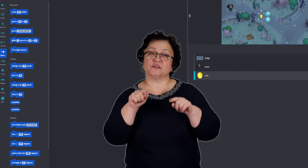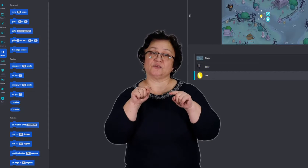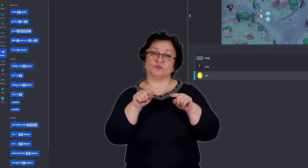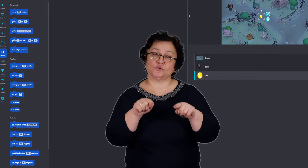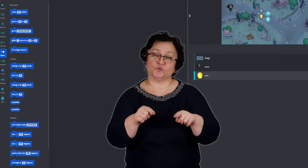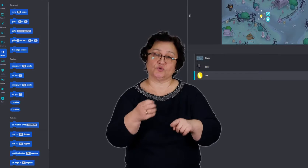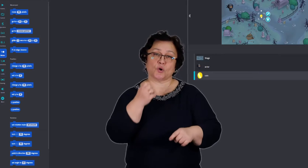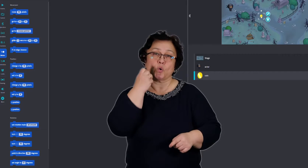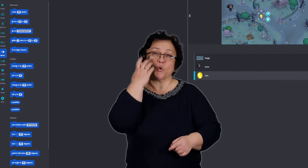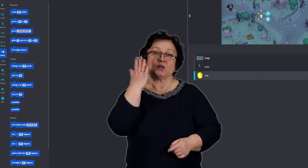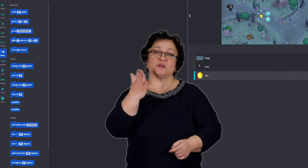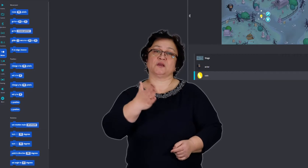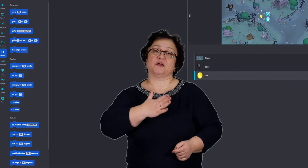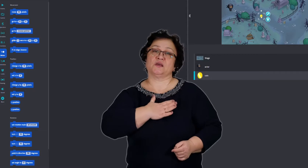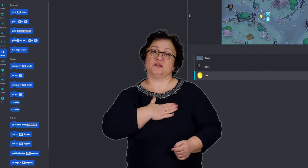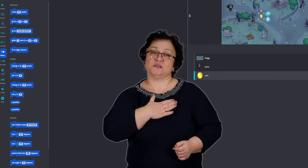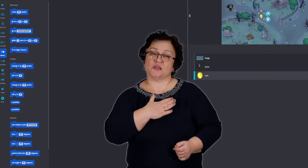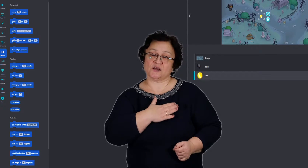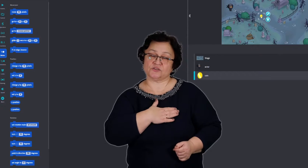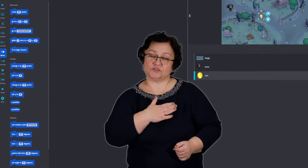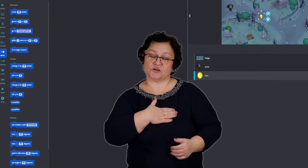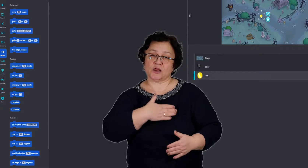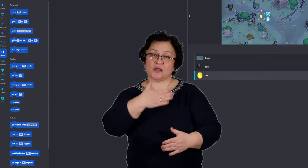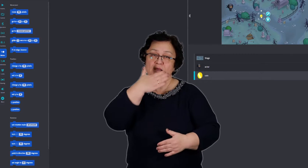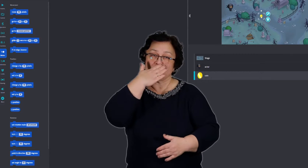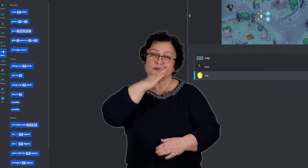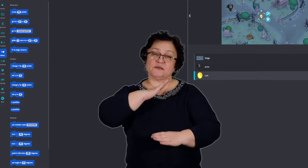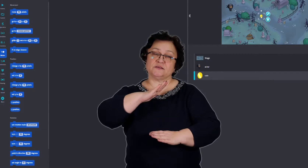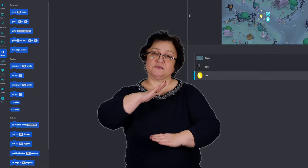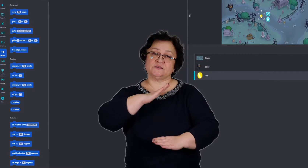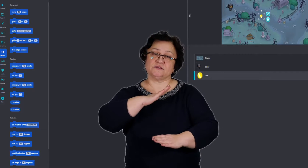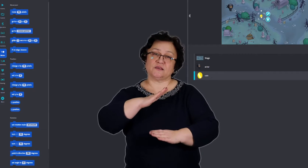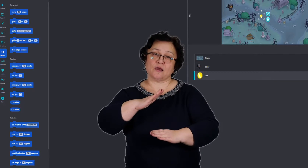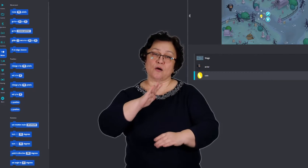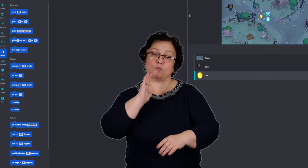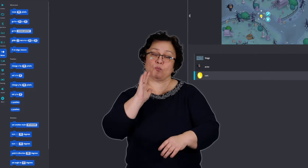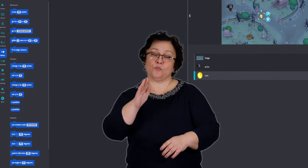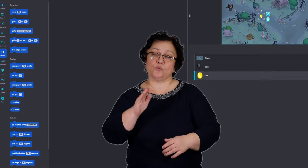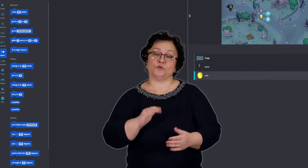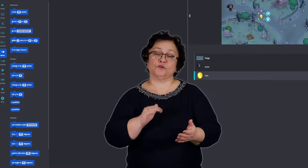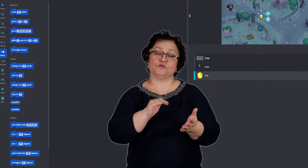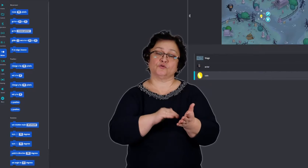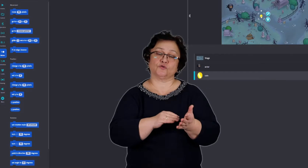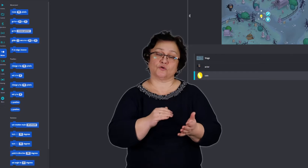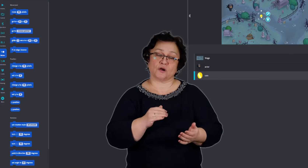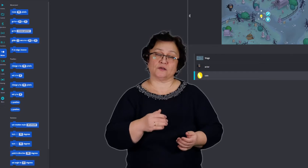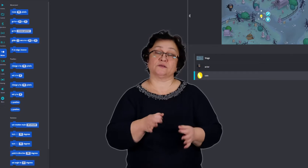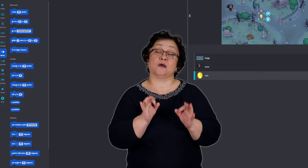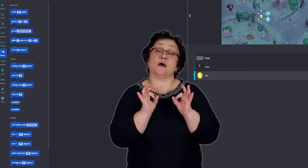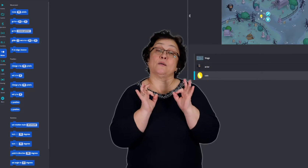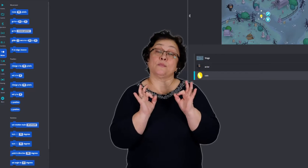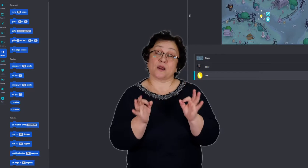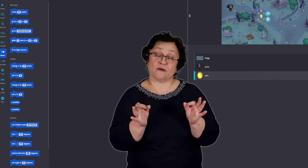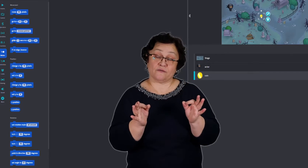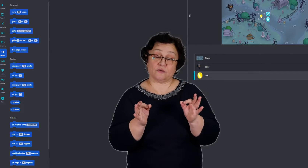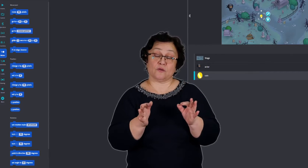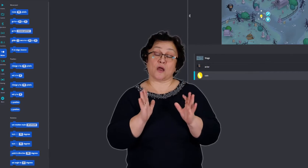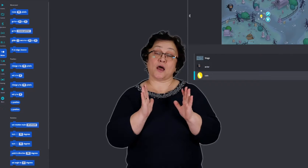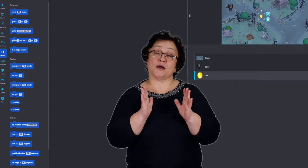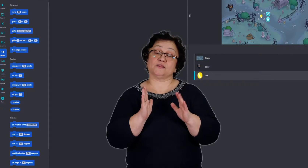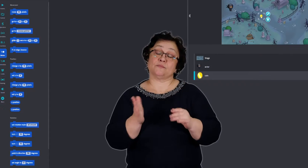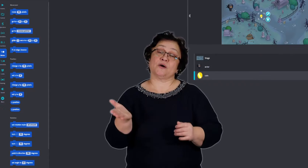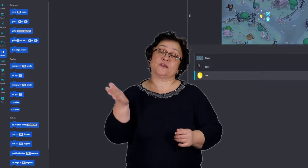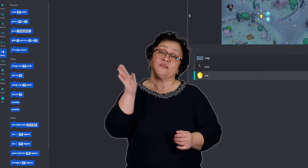наш ніндзя буде до неї доторкатися. Правильно? А тепер давай